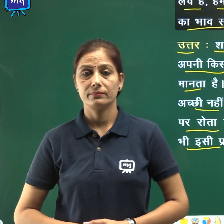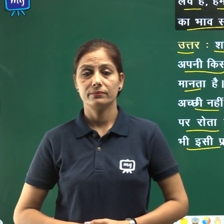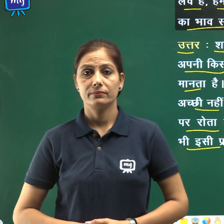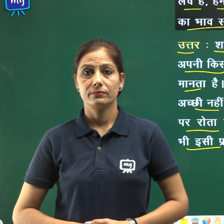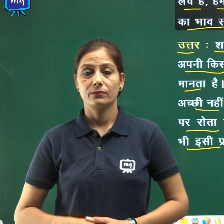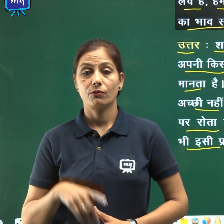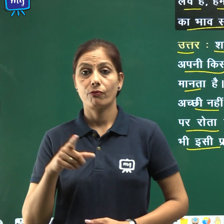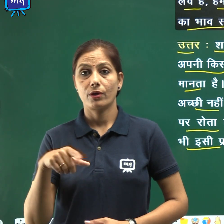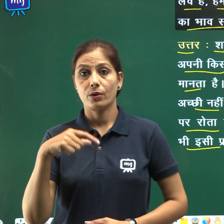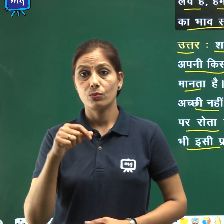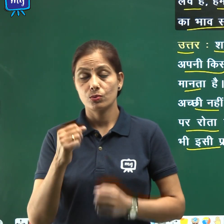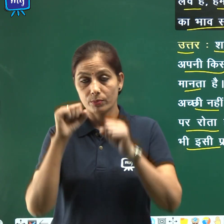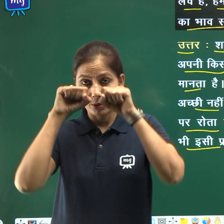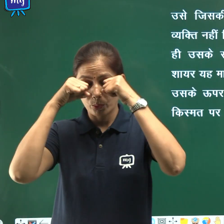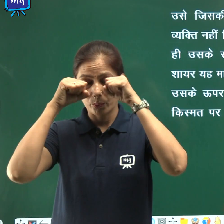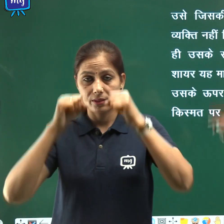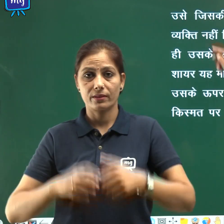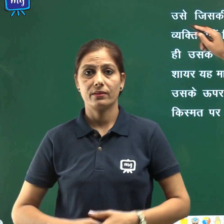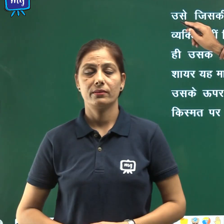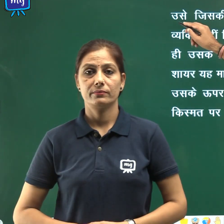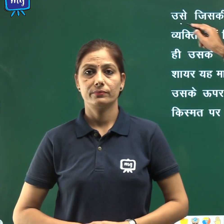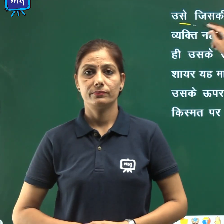वह उस पर रो रही है।